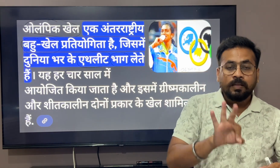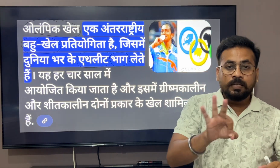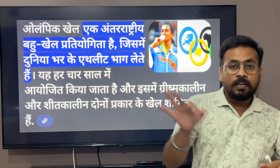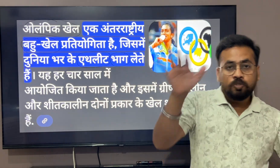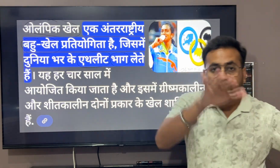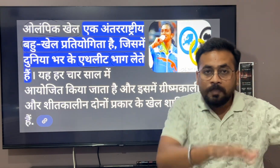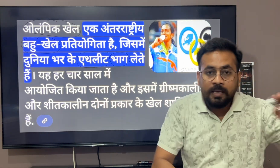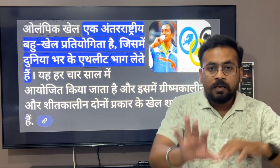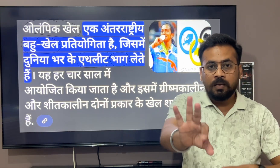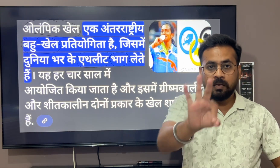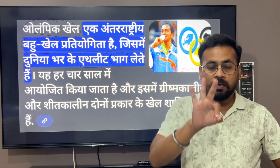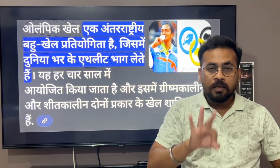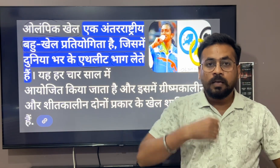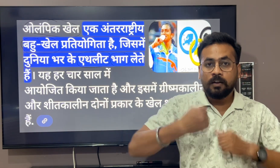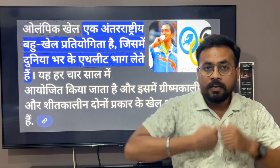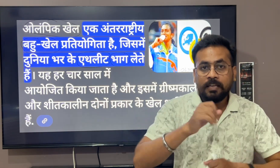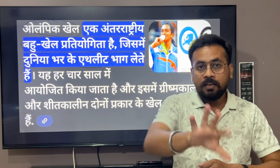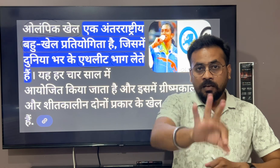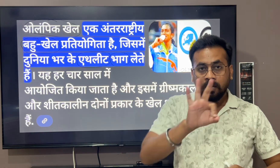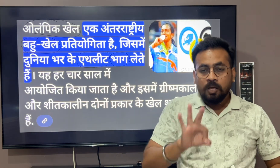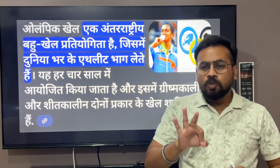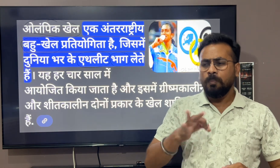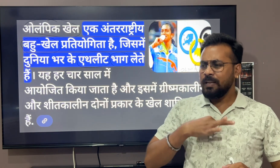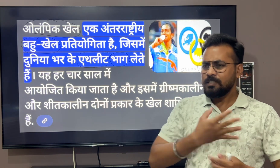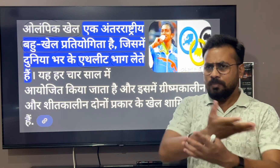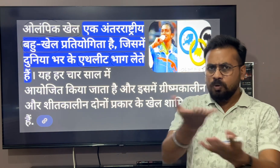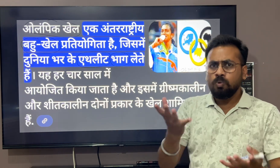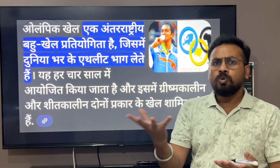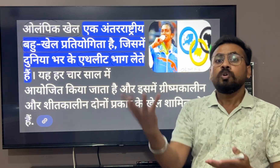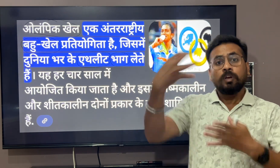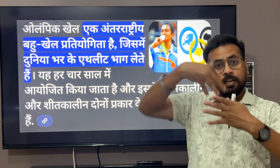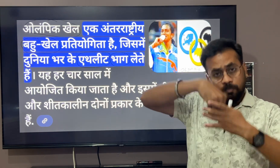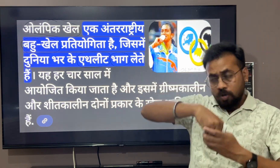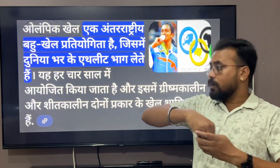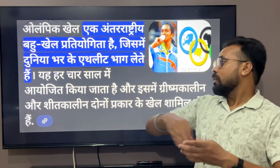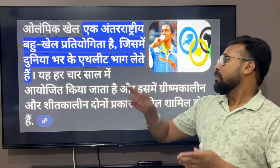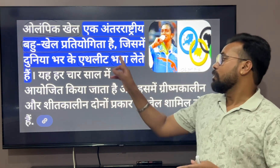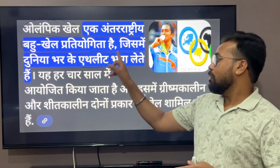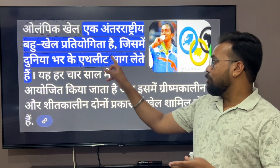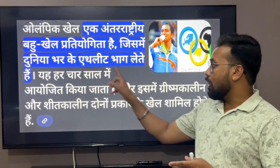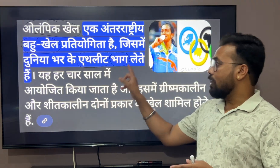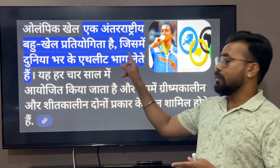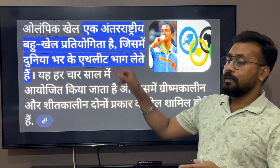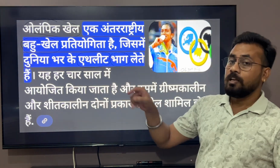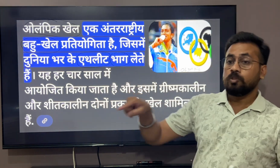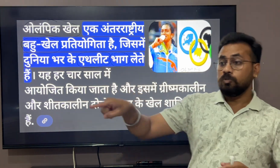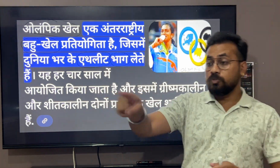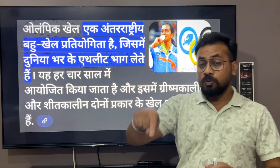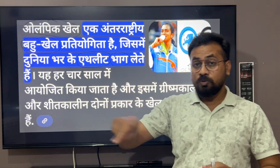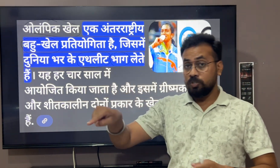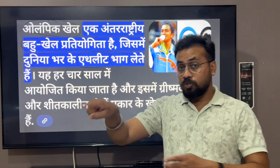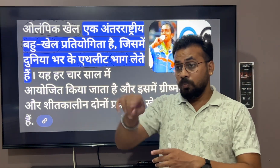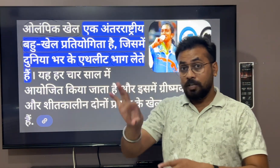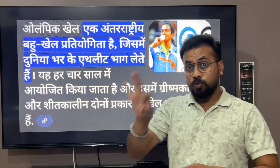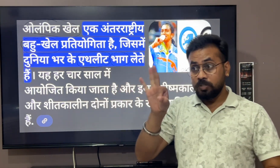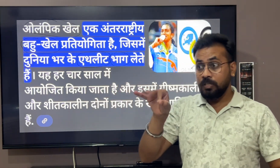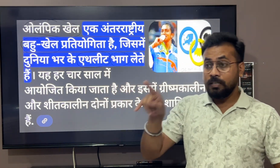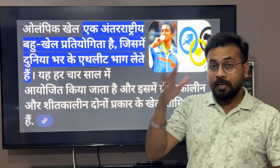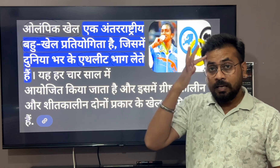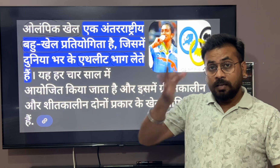है ना, स्विमिंग, रनिंग, तो मैंने सभी को इन्वॉल्व कर लिया, मतलब भाग लिया। तो उनको जिसको मैंने चूज किया, ये